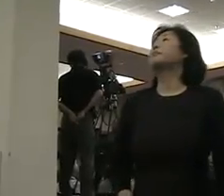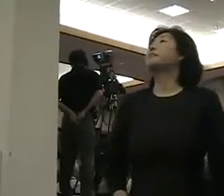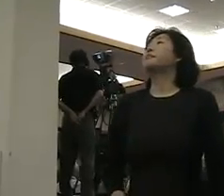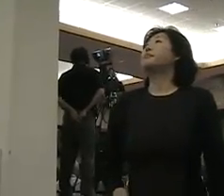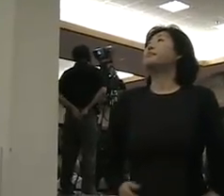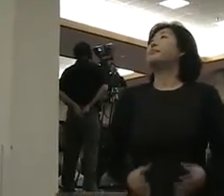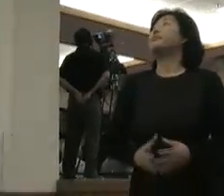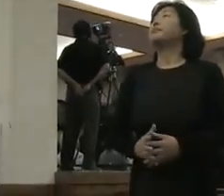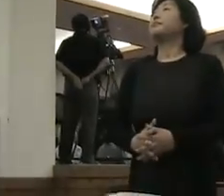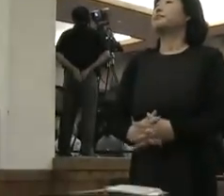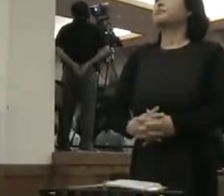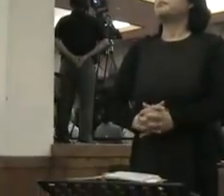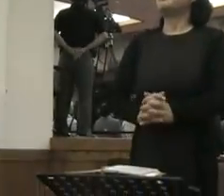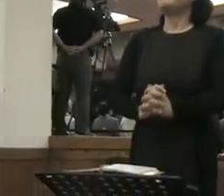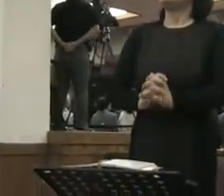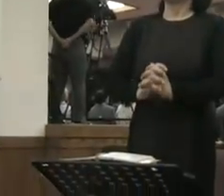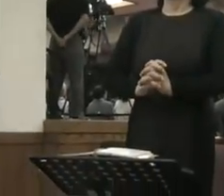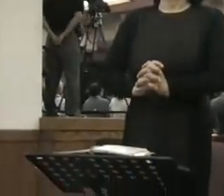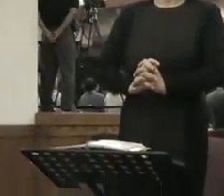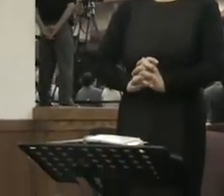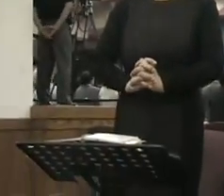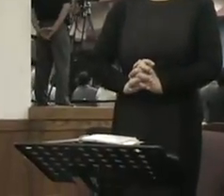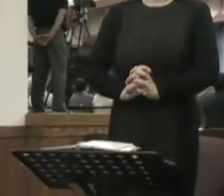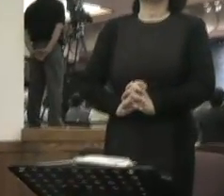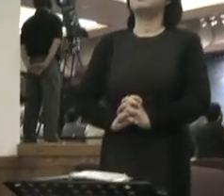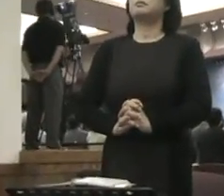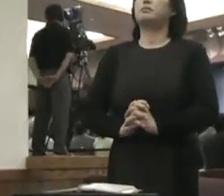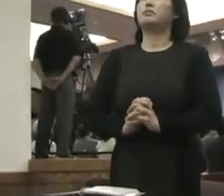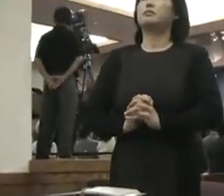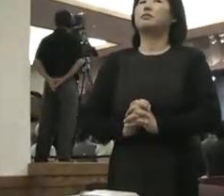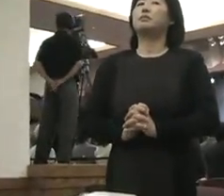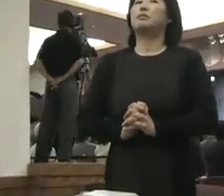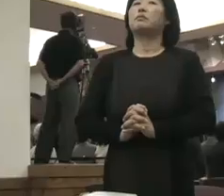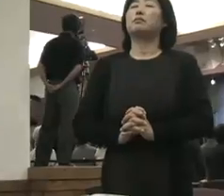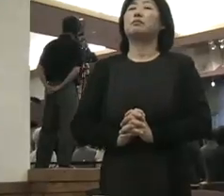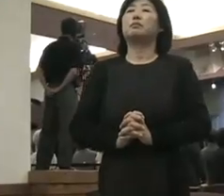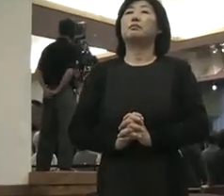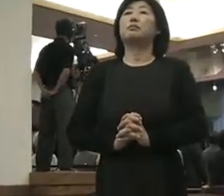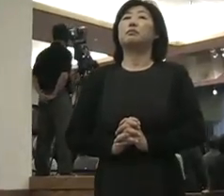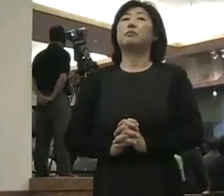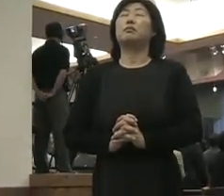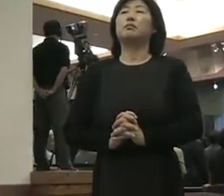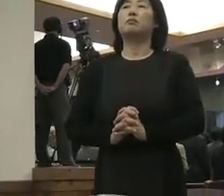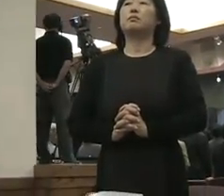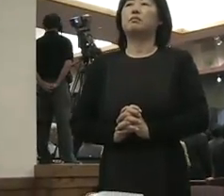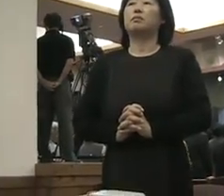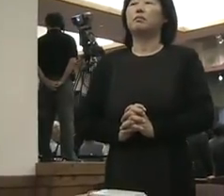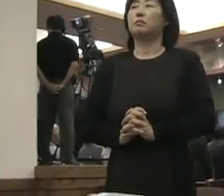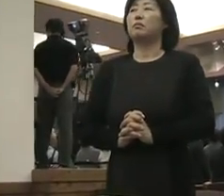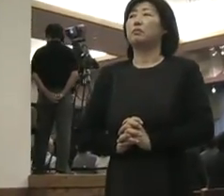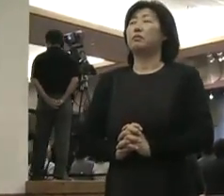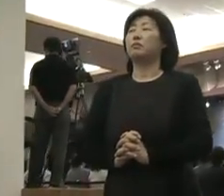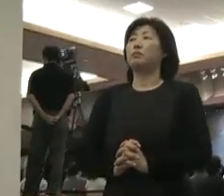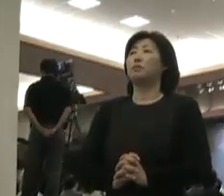거짓과 탐욕, 죄악에서 무너진 우리 가슴 정케 하소서.